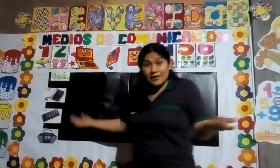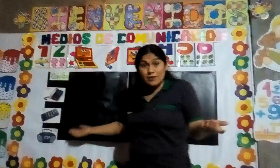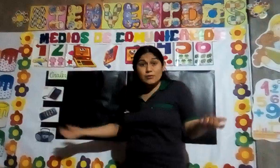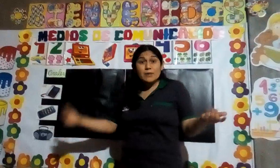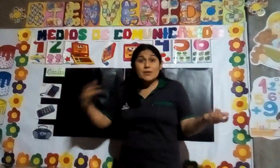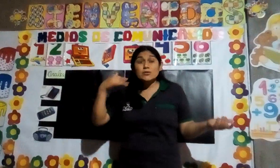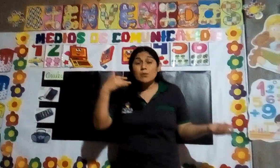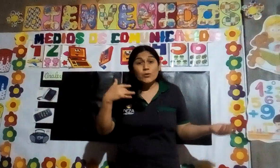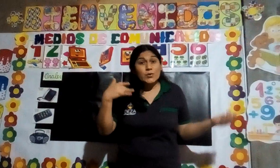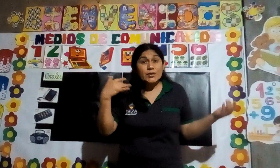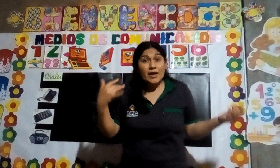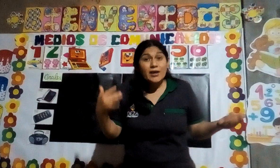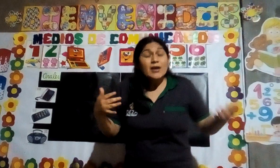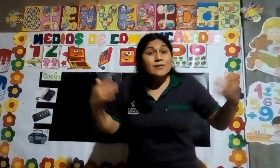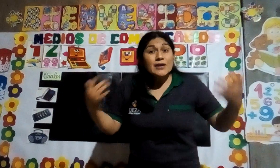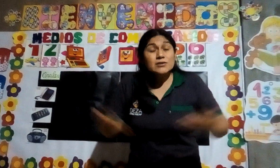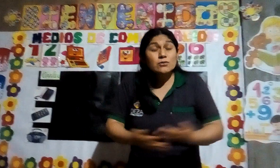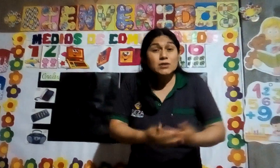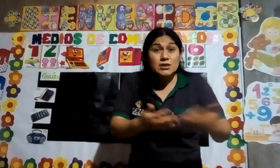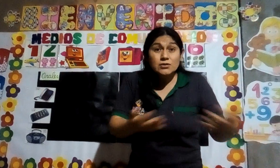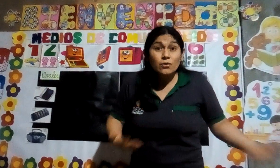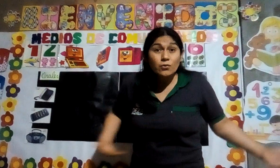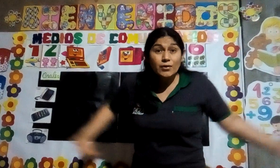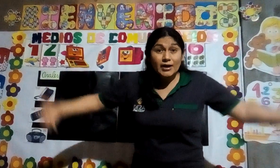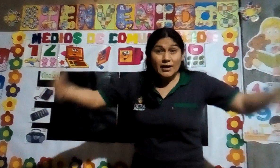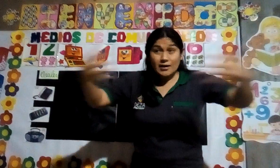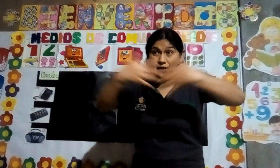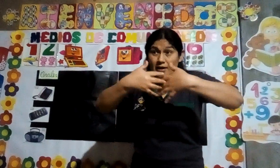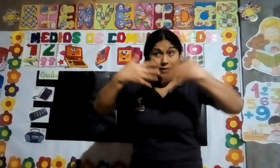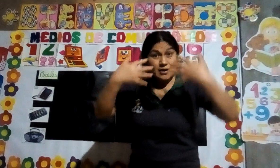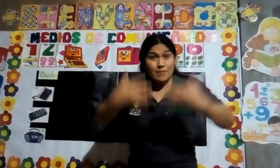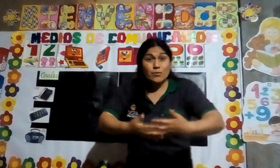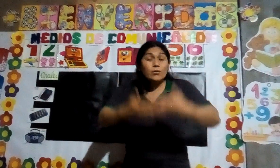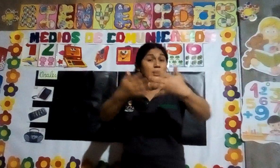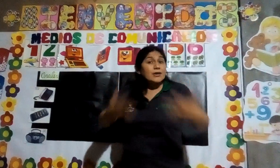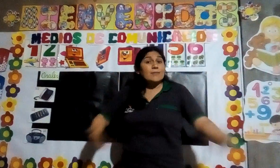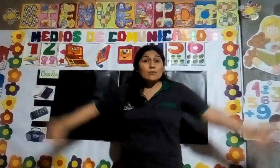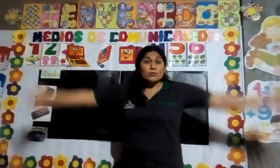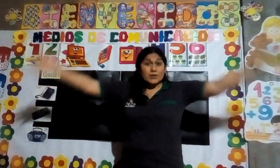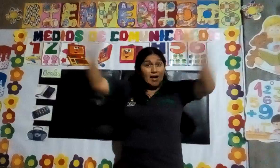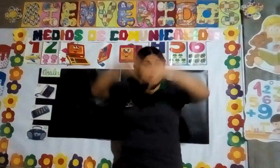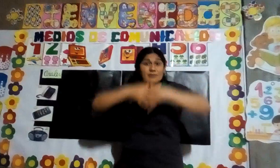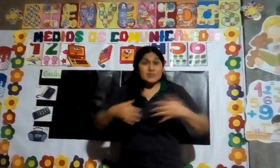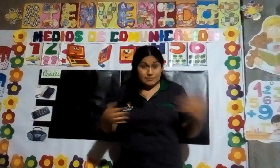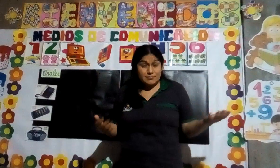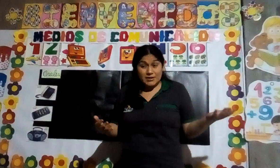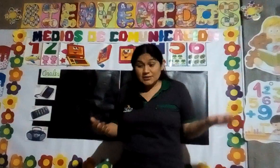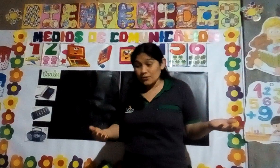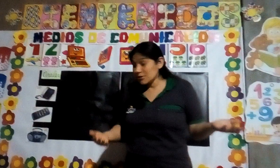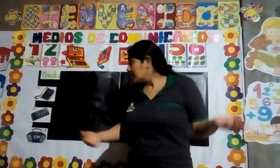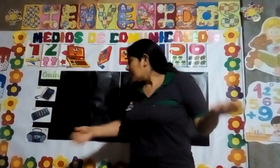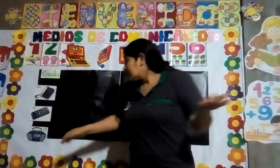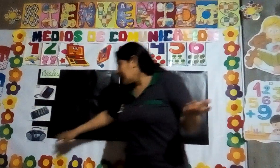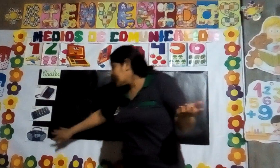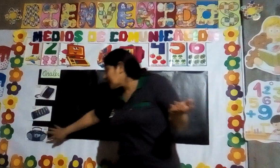radio también yo me puedo enterar de las noticias que ocurren en el Perú y a nivel mundial. ¿Ya, chicos? Y también